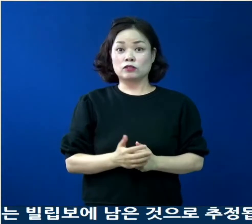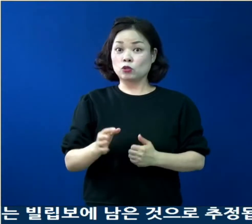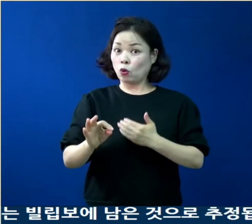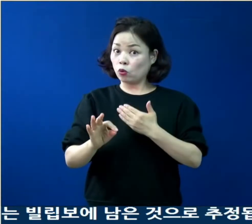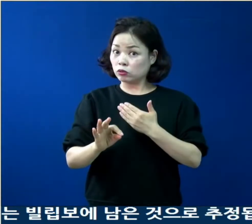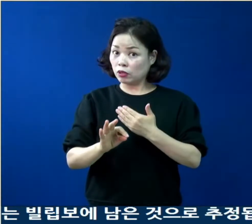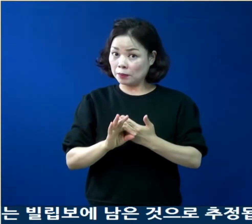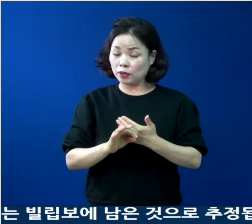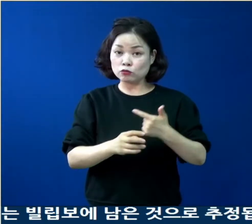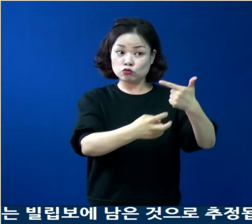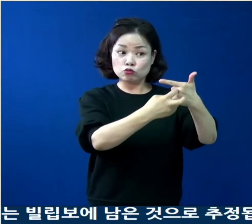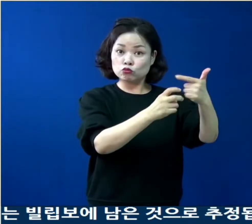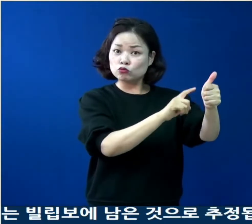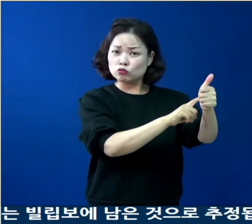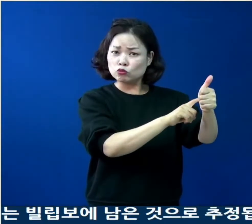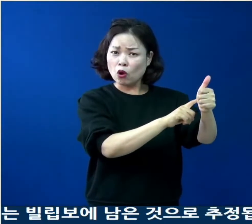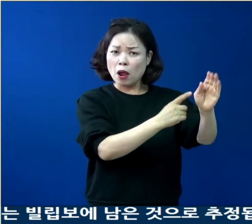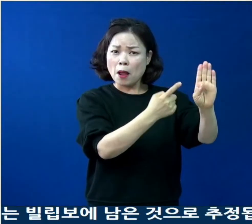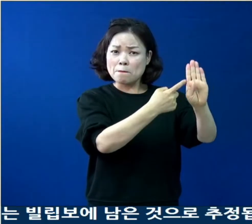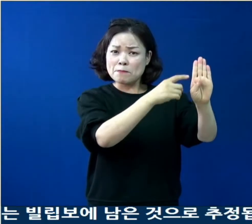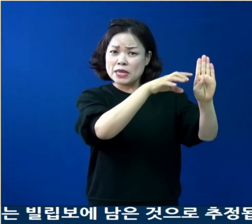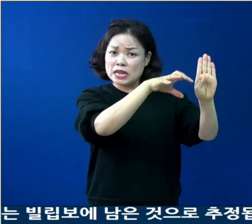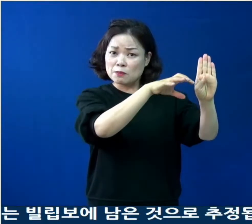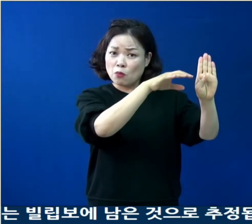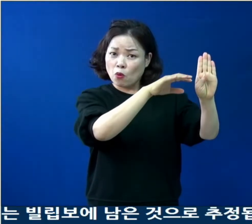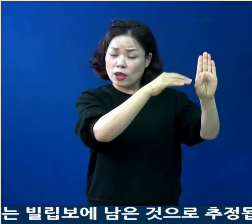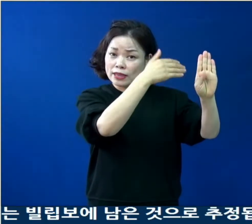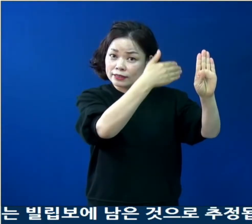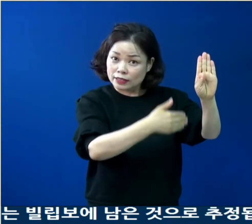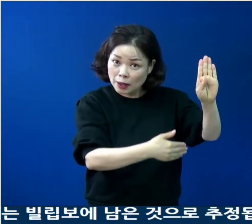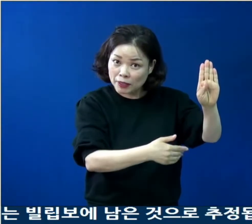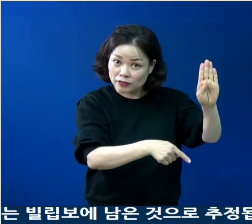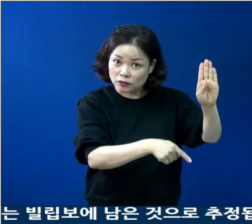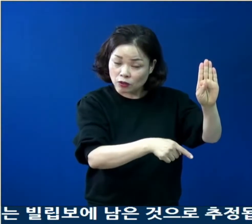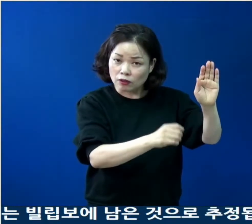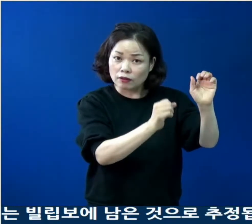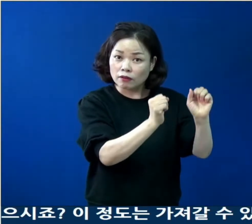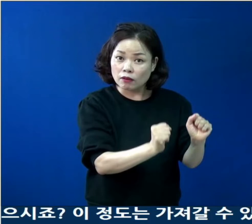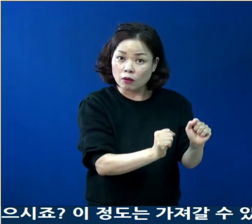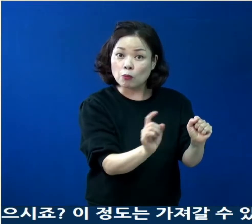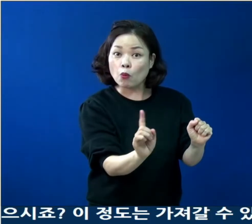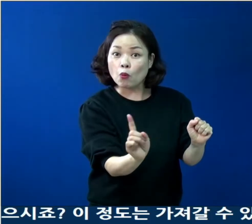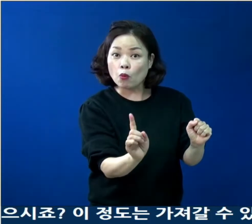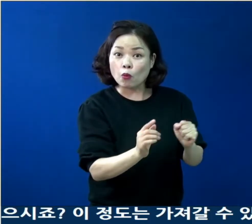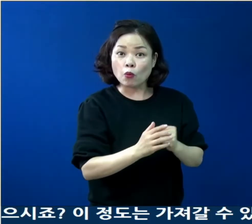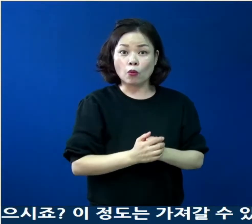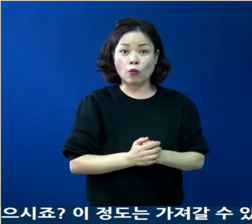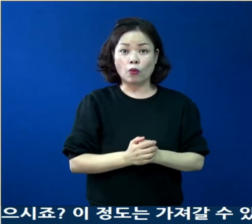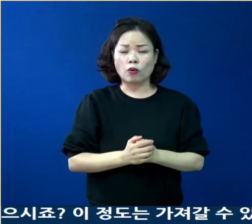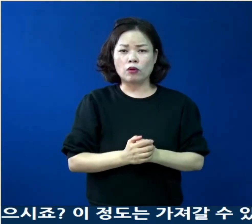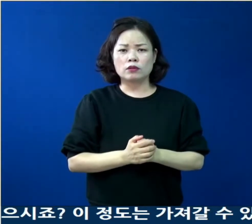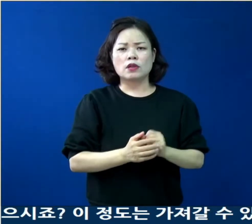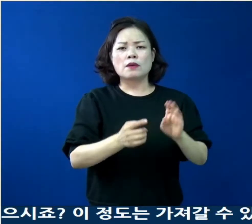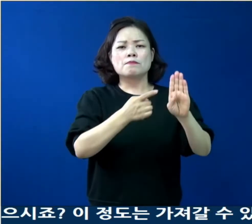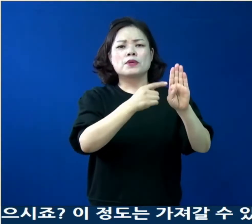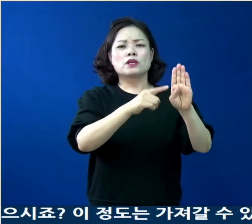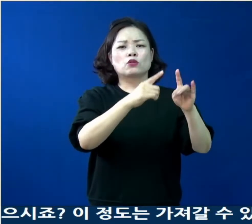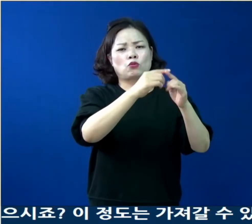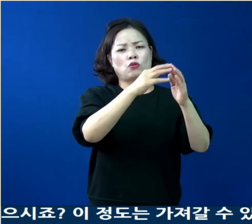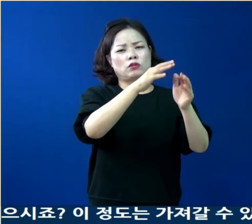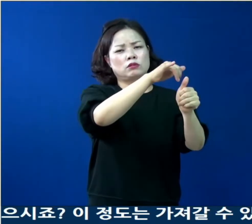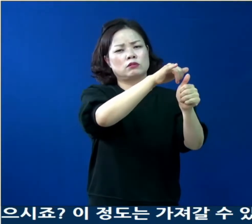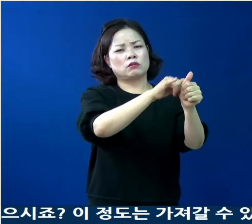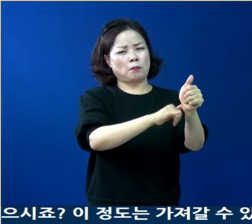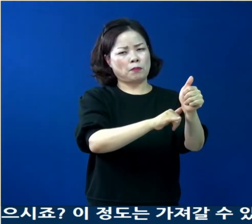그러면 누가가 빌립보에 남았다는 거죠. 남아서 뭐 했겠습니까? 빌립보 교회를